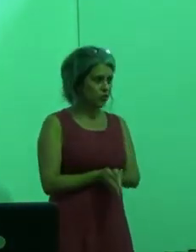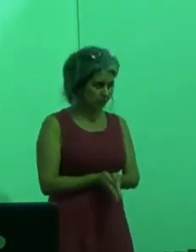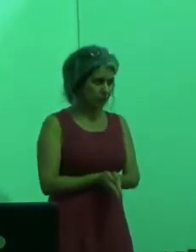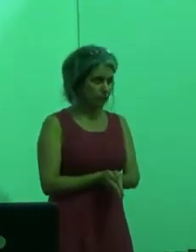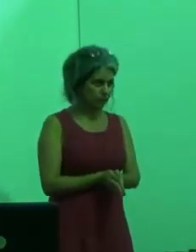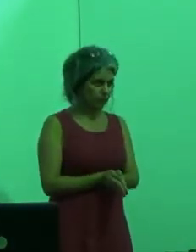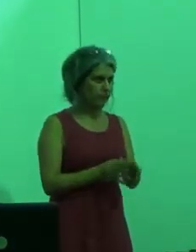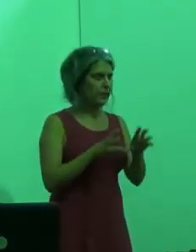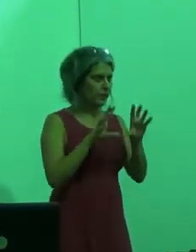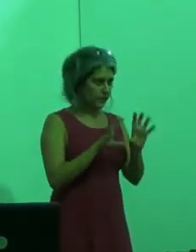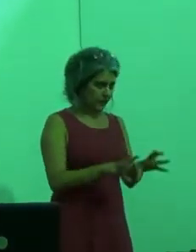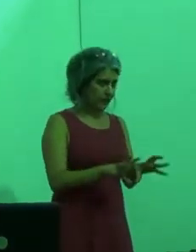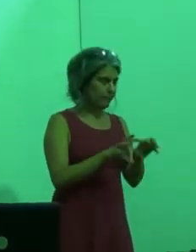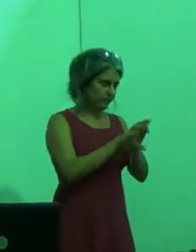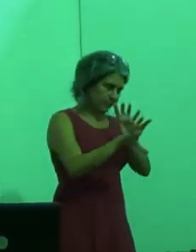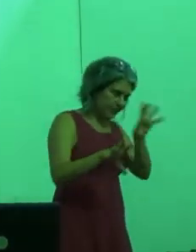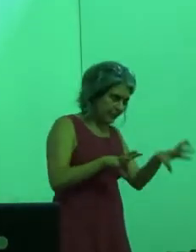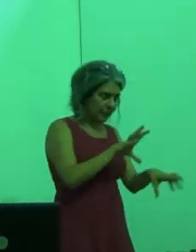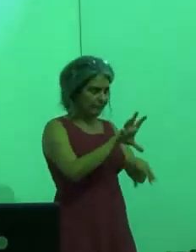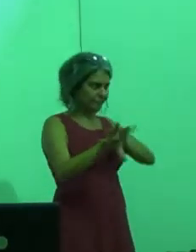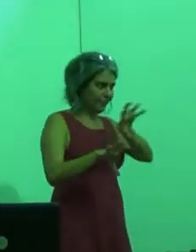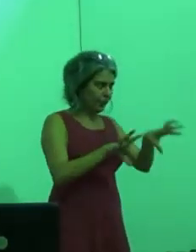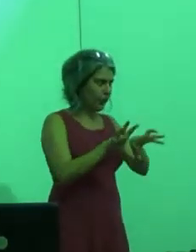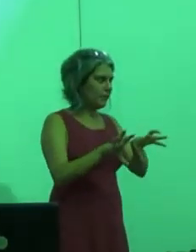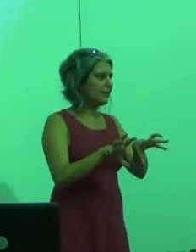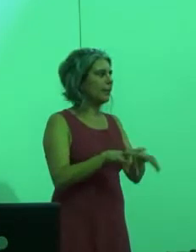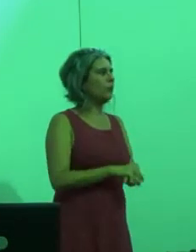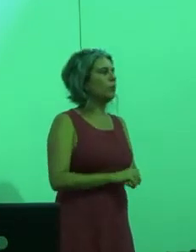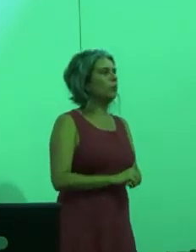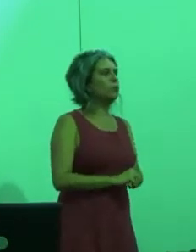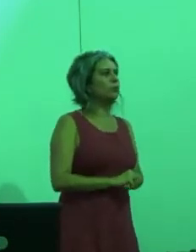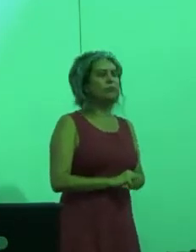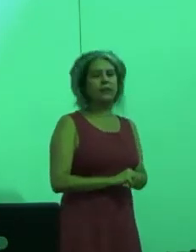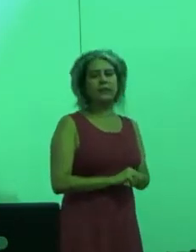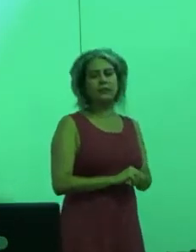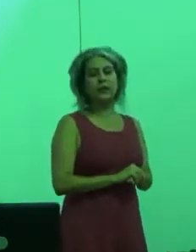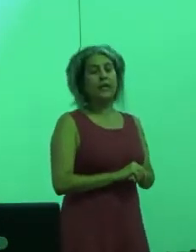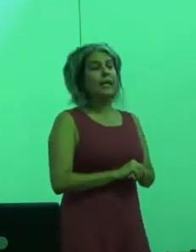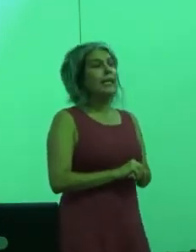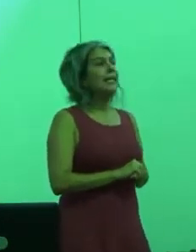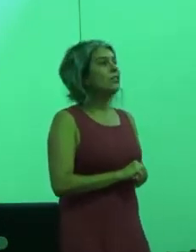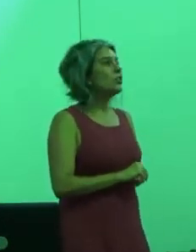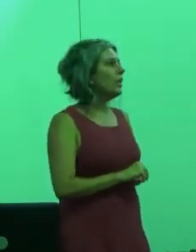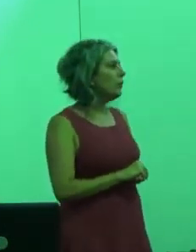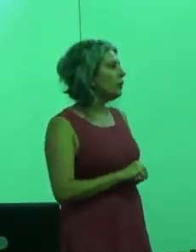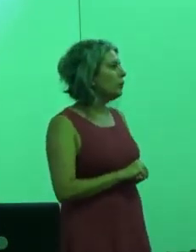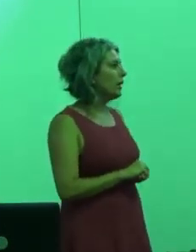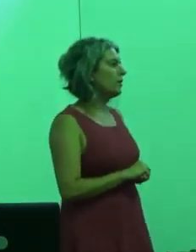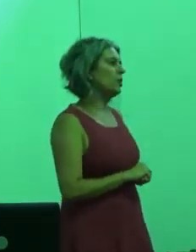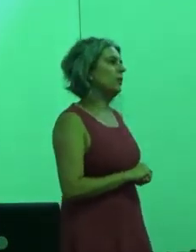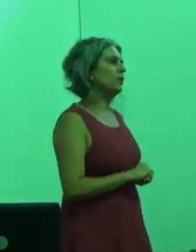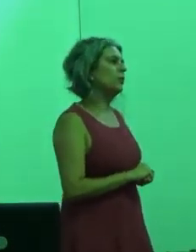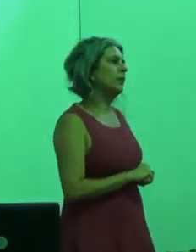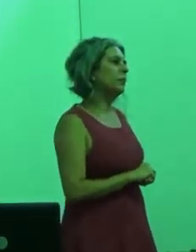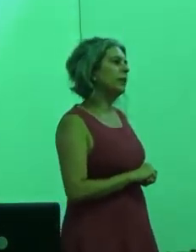Edição. Né? Vocês também localizarem o nome que eu falo. E a gente vê muito um cara chamado Dominique